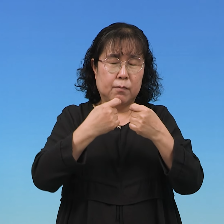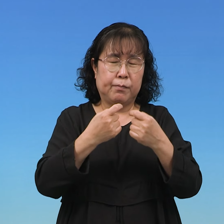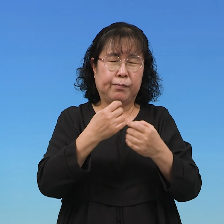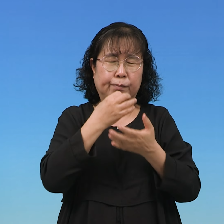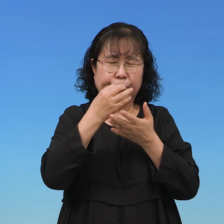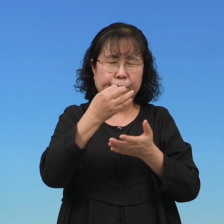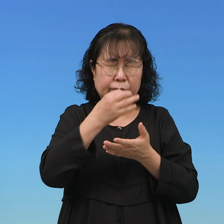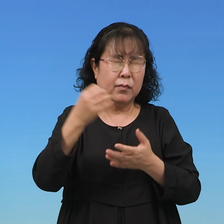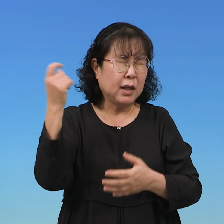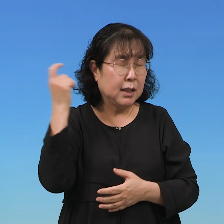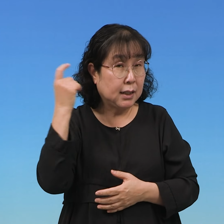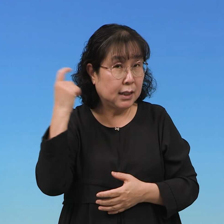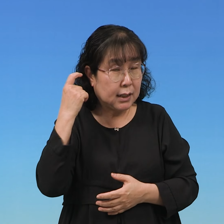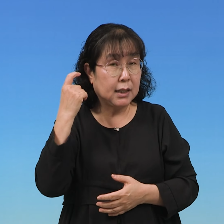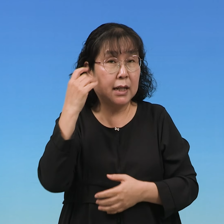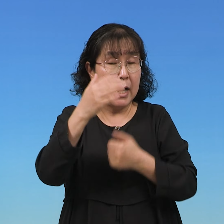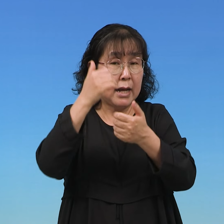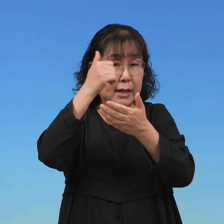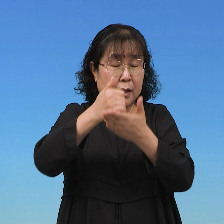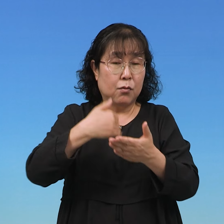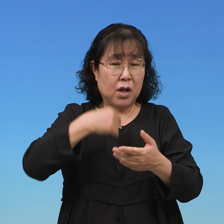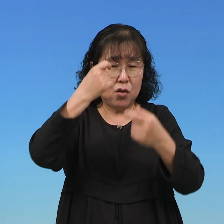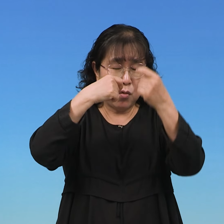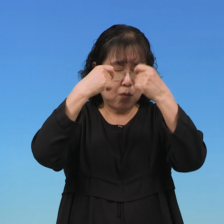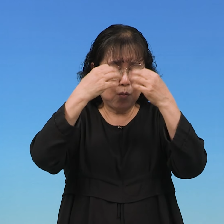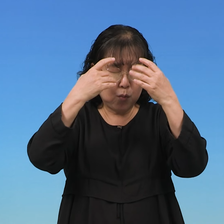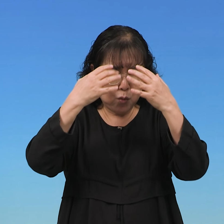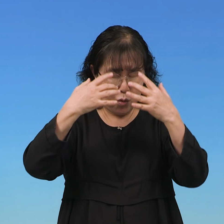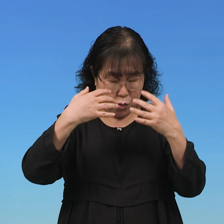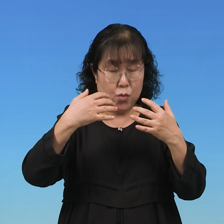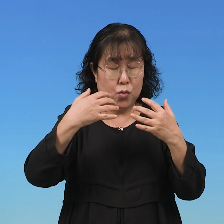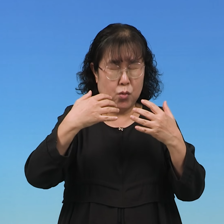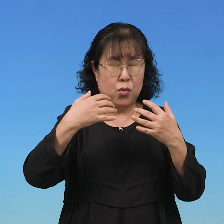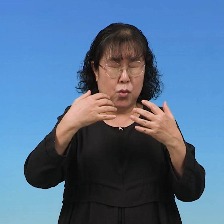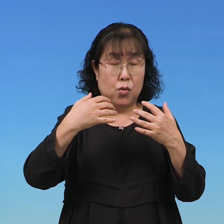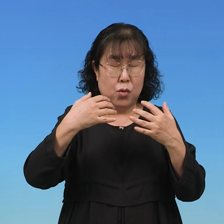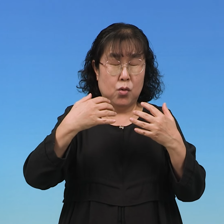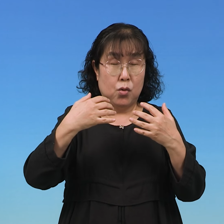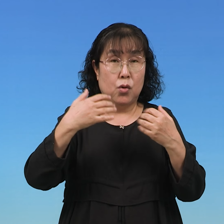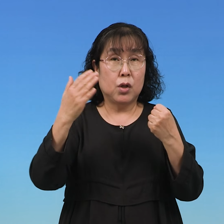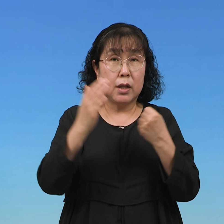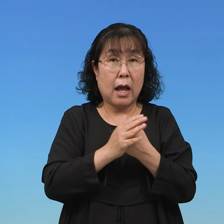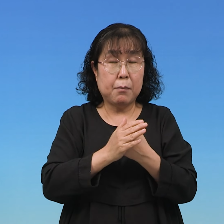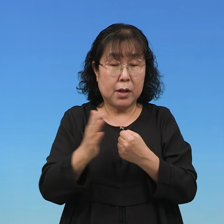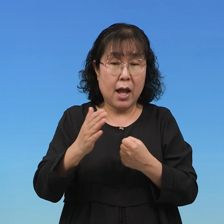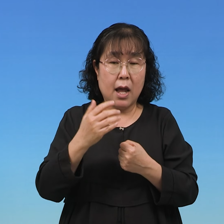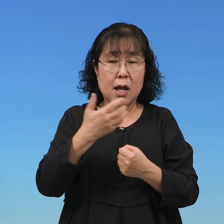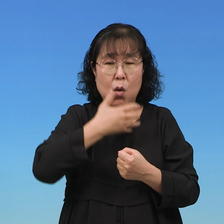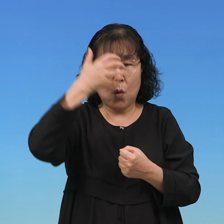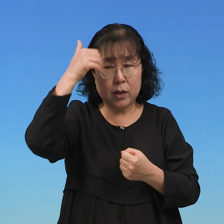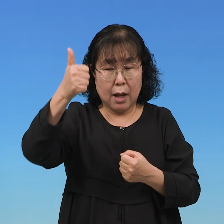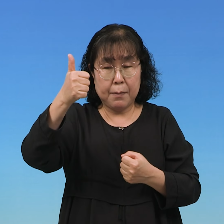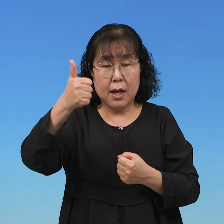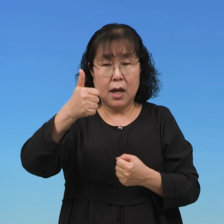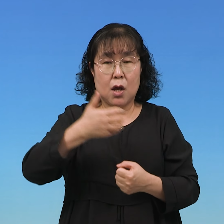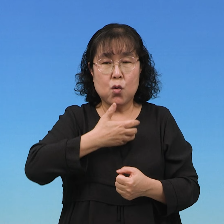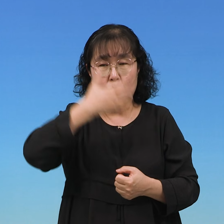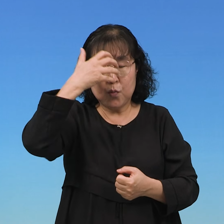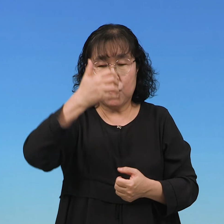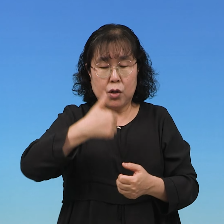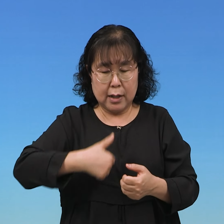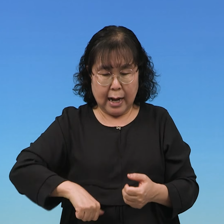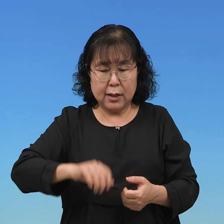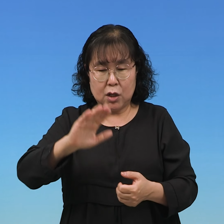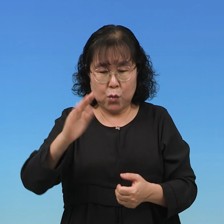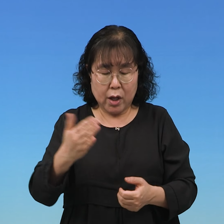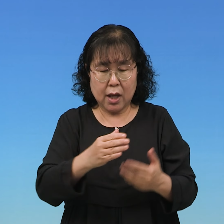그 하나님, 우리의 눈물이 재료가 되어서 하나님, 요셉이 꿈꾸는 아들이 될 수 있도록